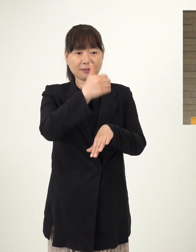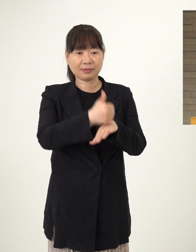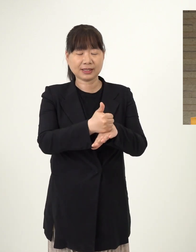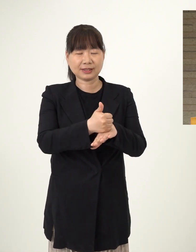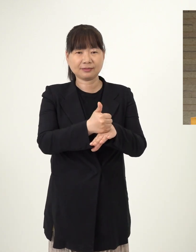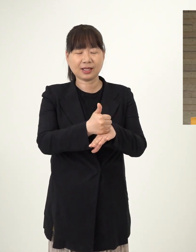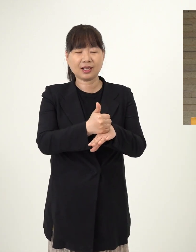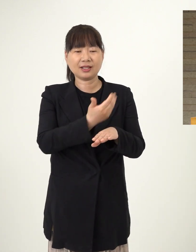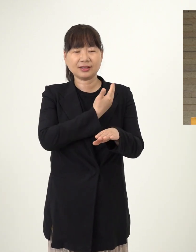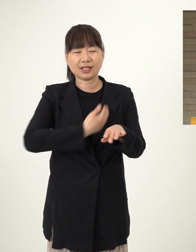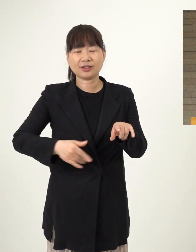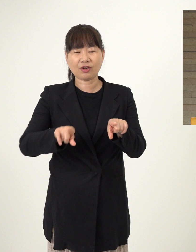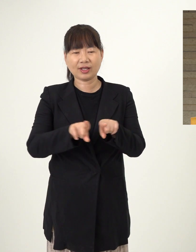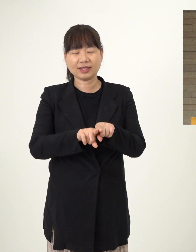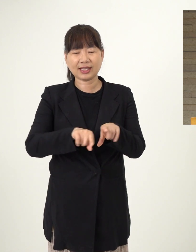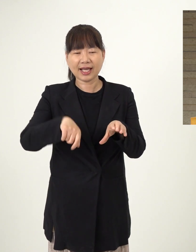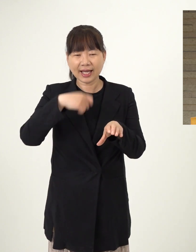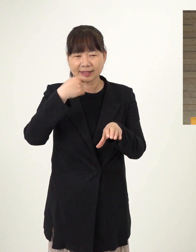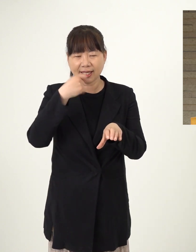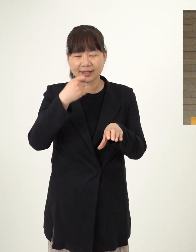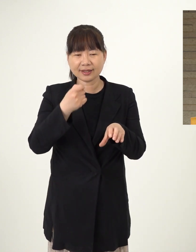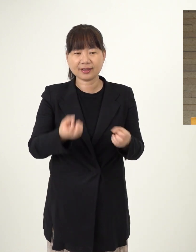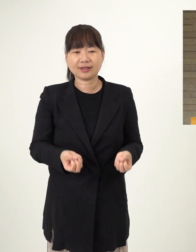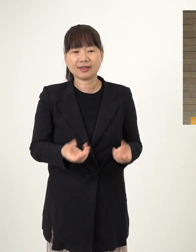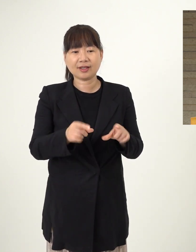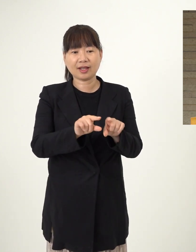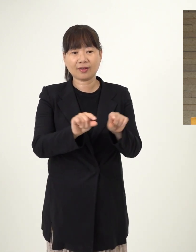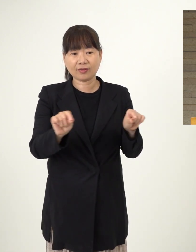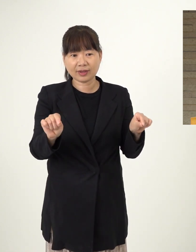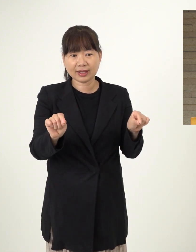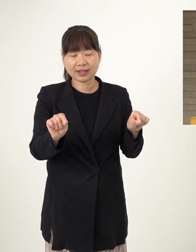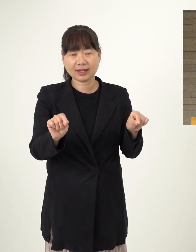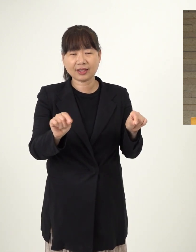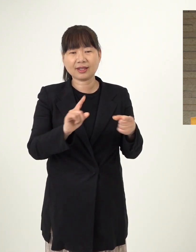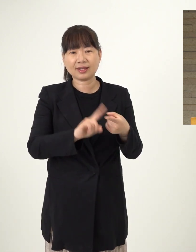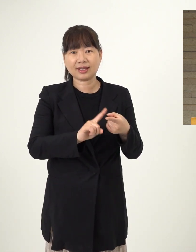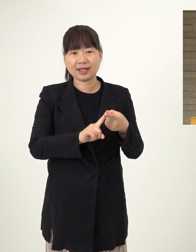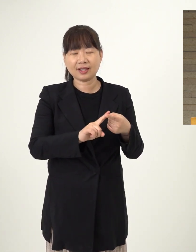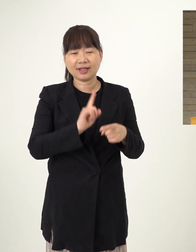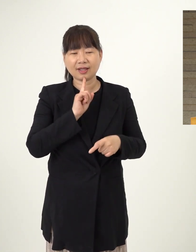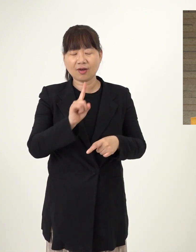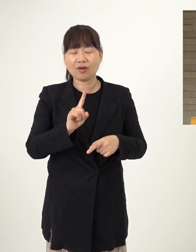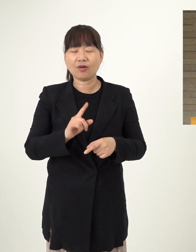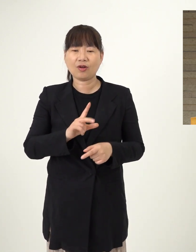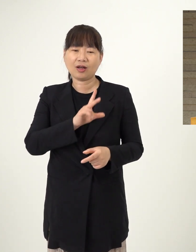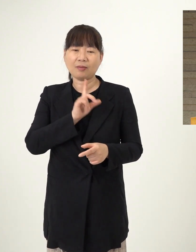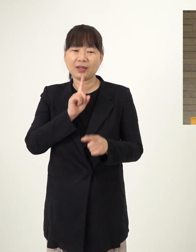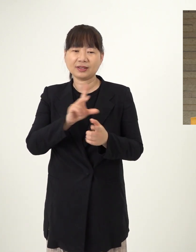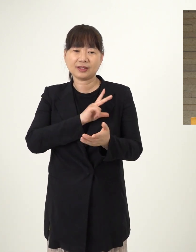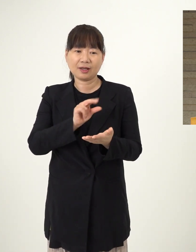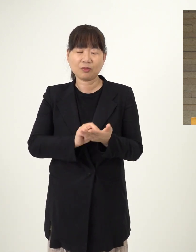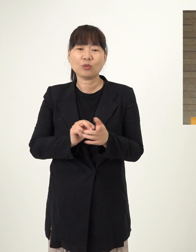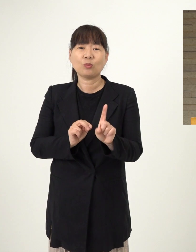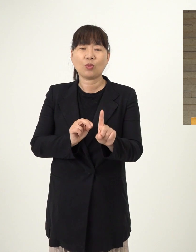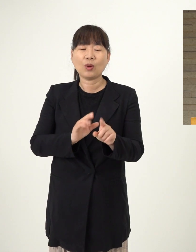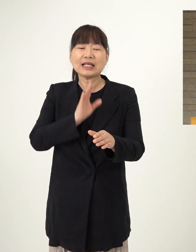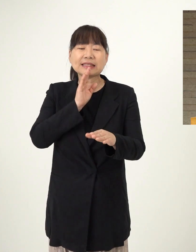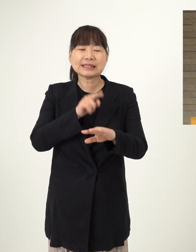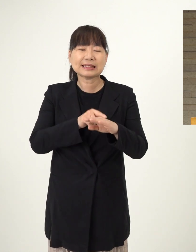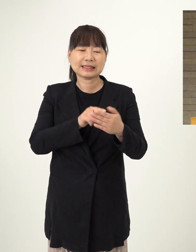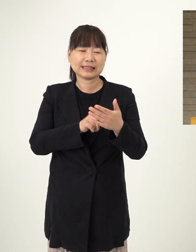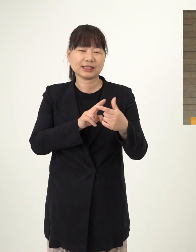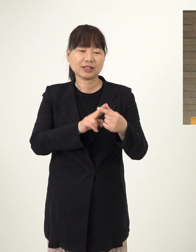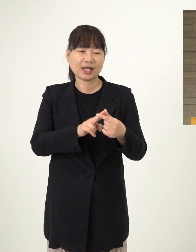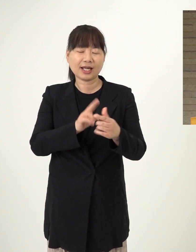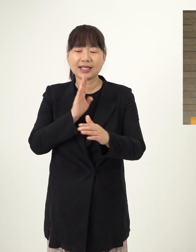만찬의 부분인데, 오늘 말씀의 제목이 진심과 뭐죠? 진리. 진심과 진리.